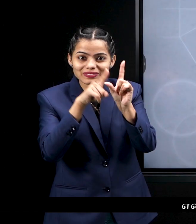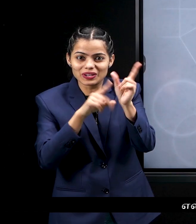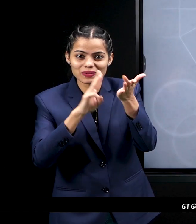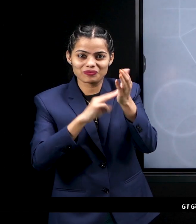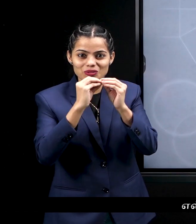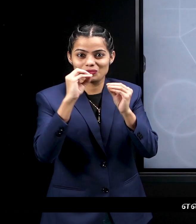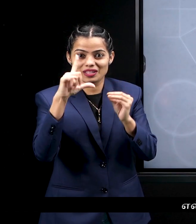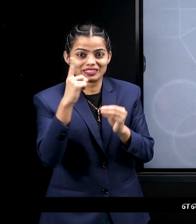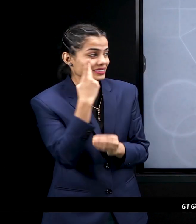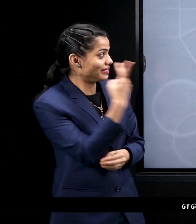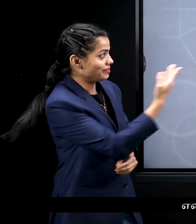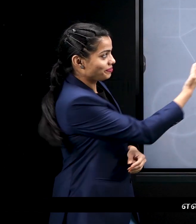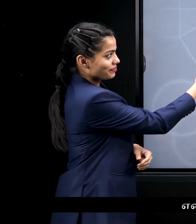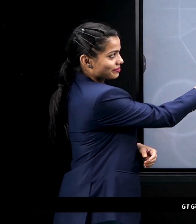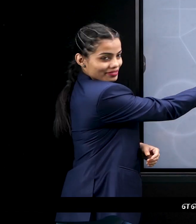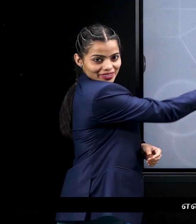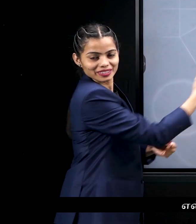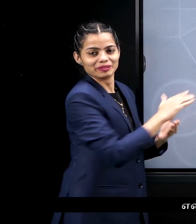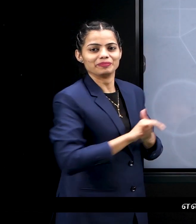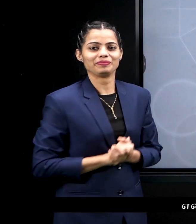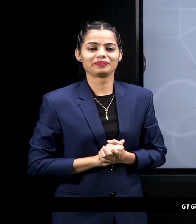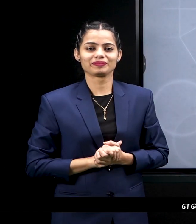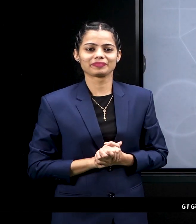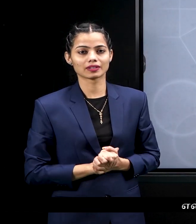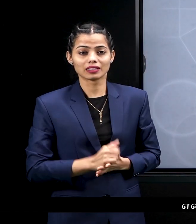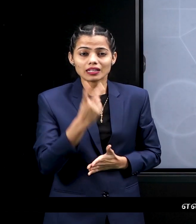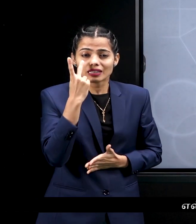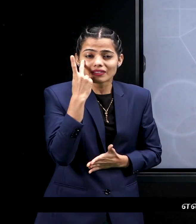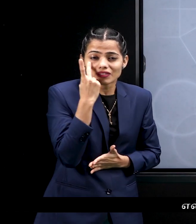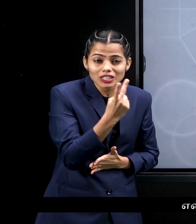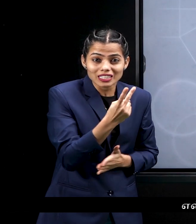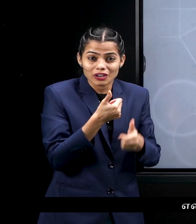மதிப்பைக் கொண்டிருக்கலாம். மேலும் இது குறுங்கோணம் என்ற குறியீட்டால் குறிக்கப்படுகின்றன.